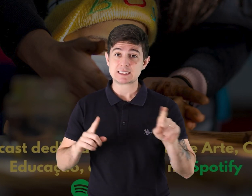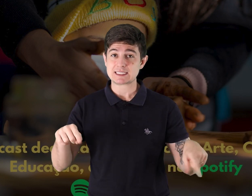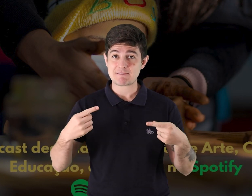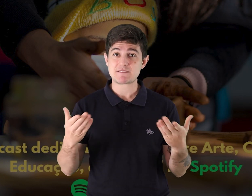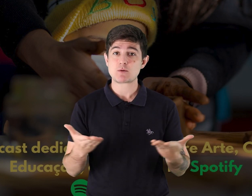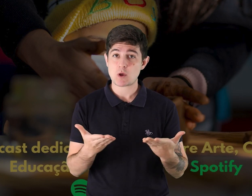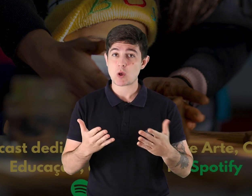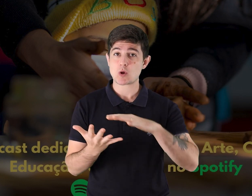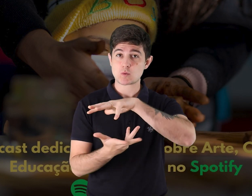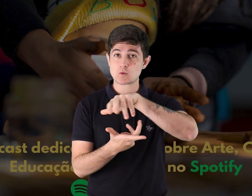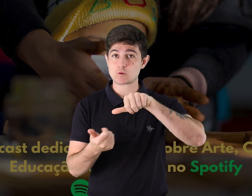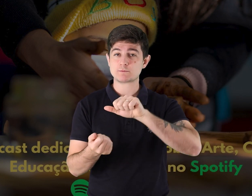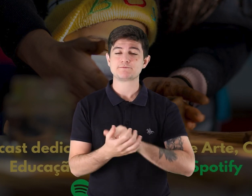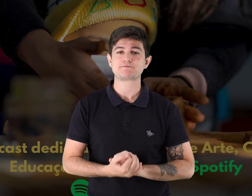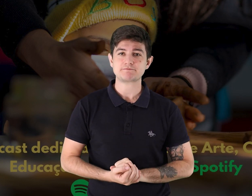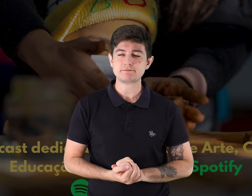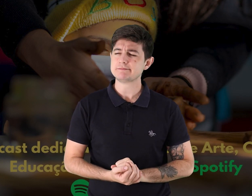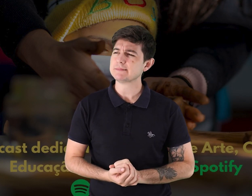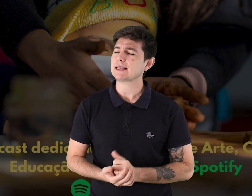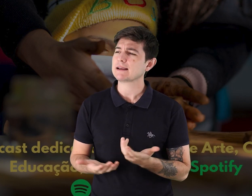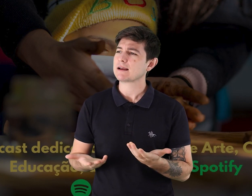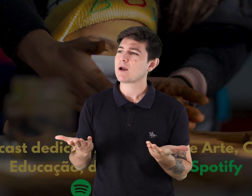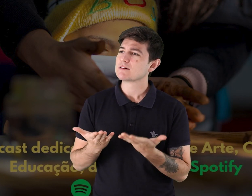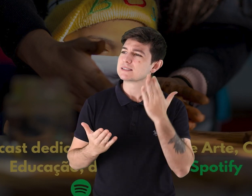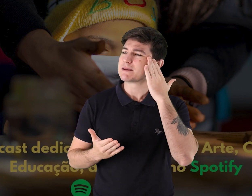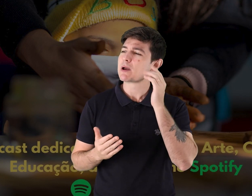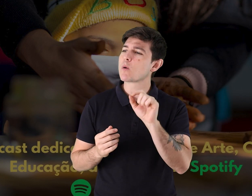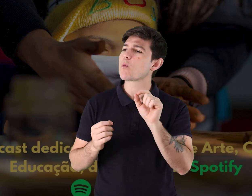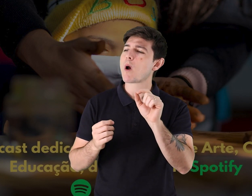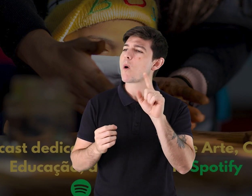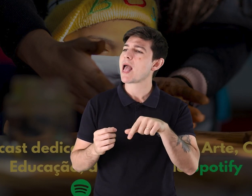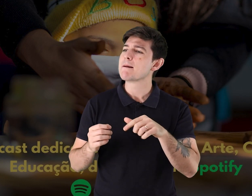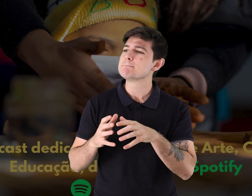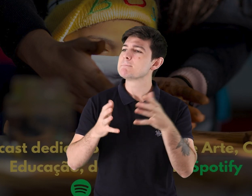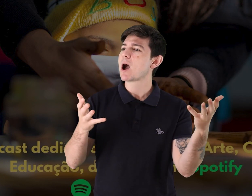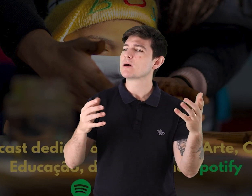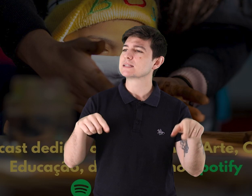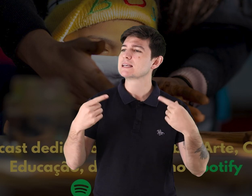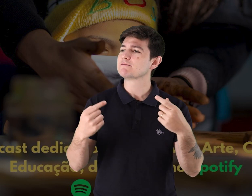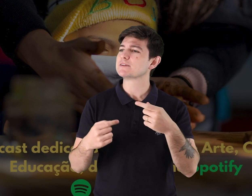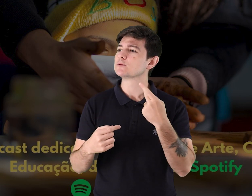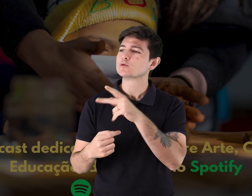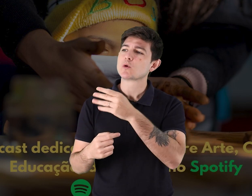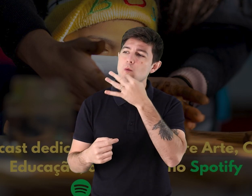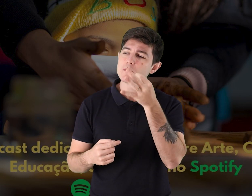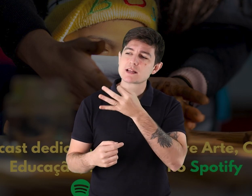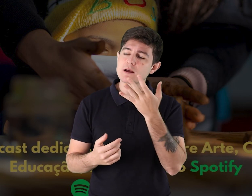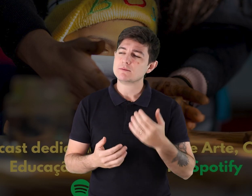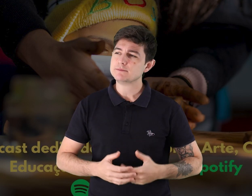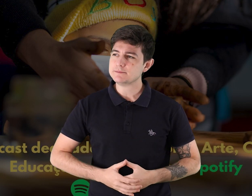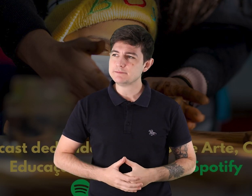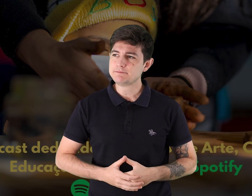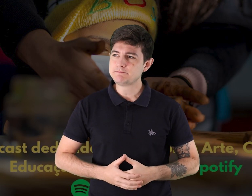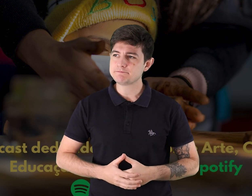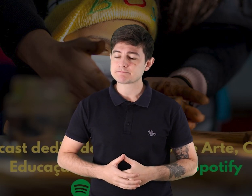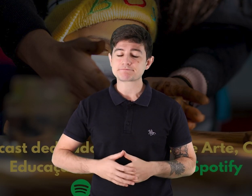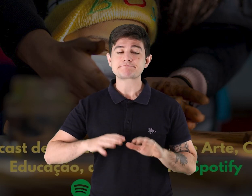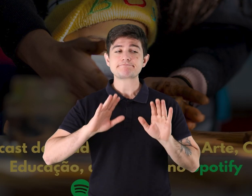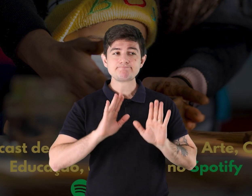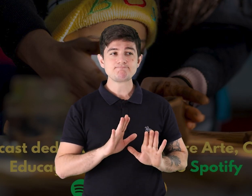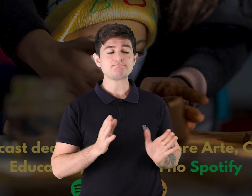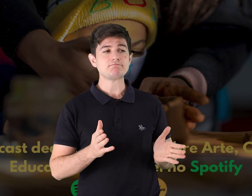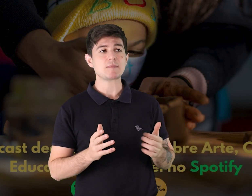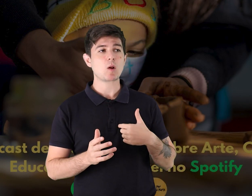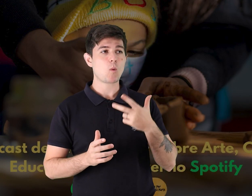muitos desafios nesses novos tempos. Então, me fala um pouco sobre isso. Quais são os maiores desafios hoje, na sua visão,